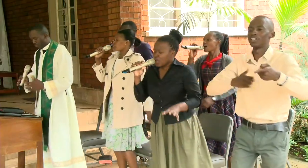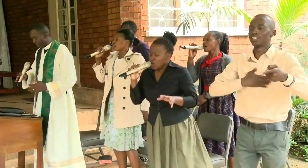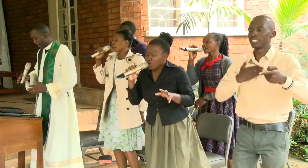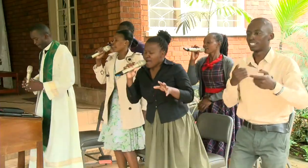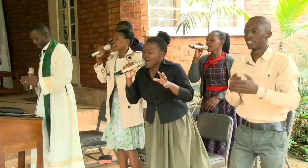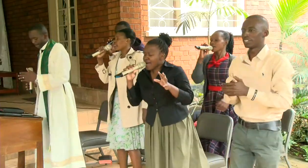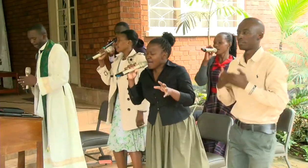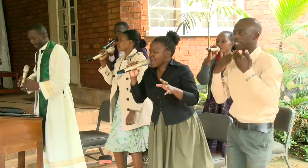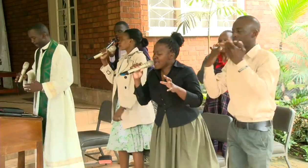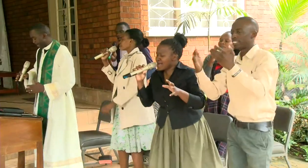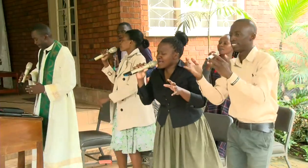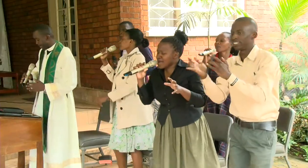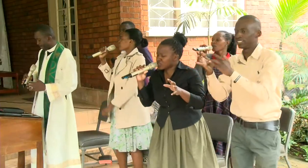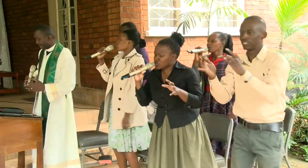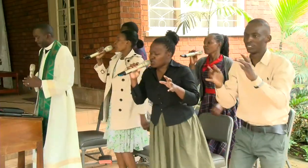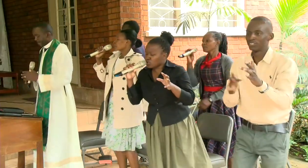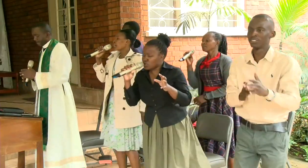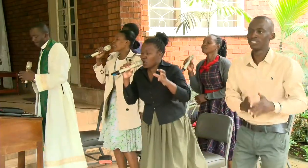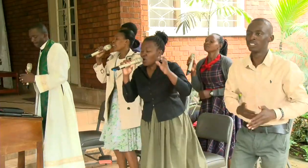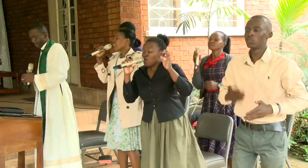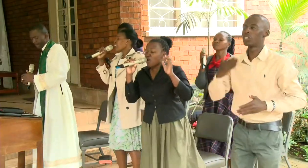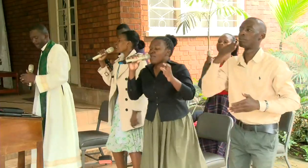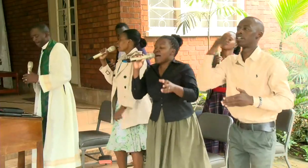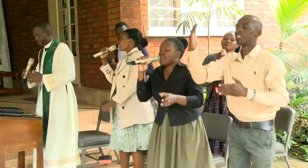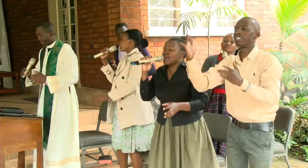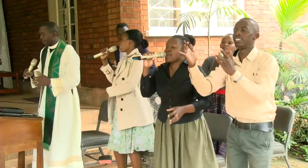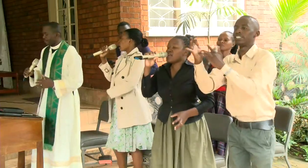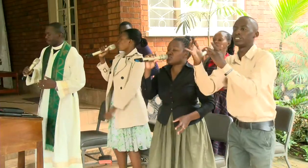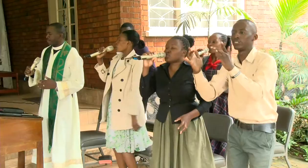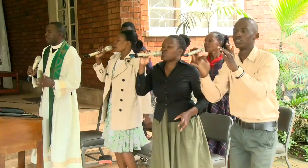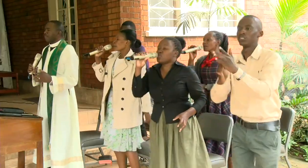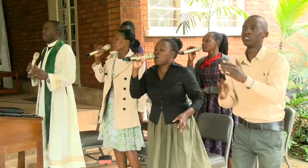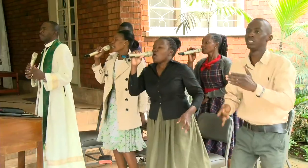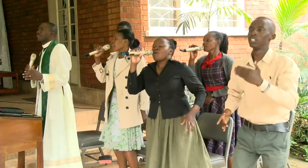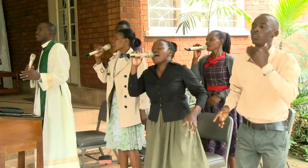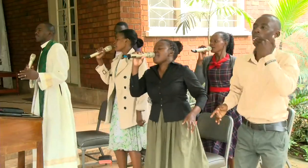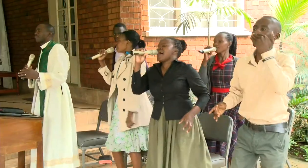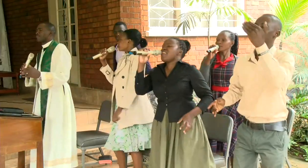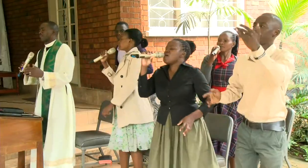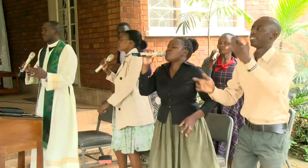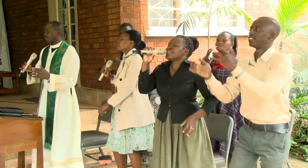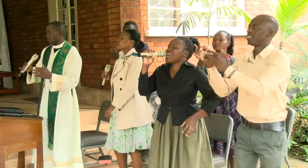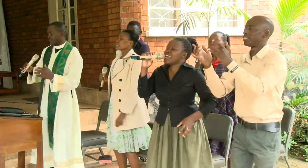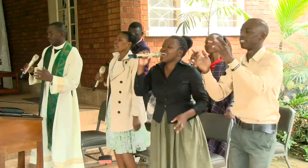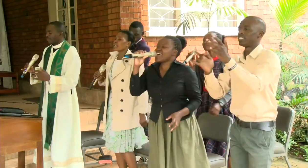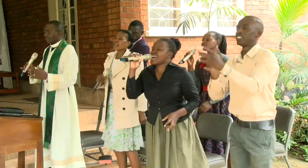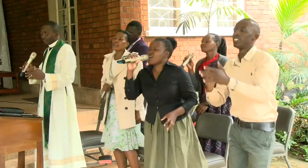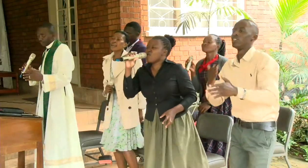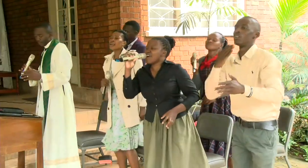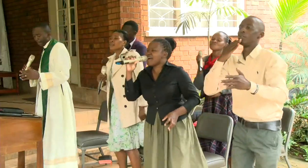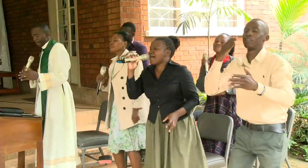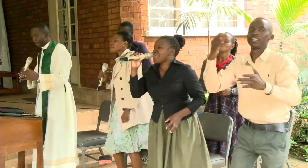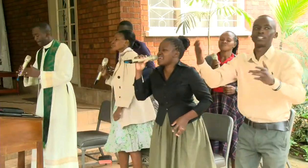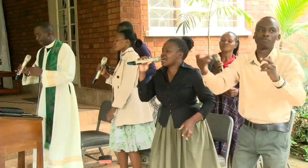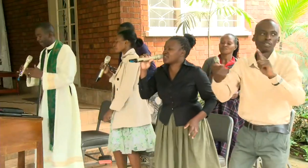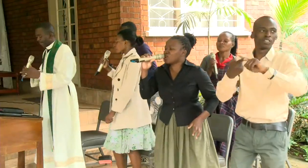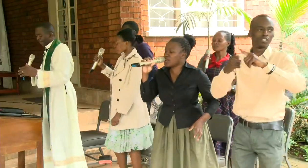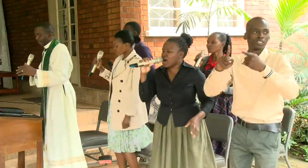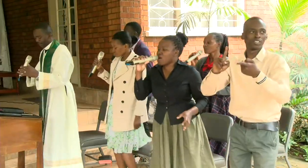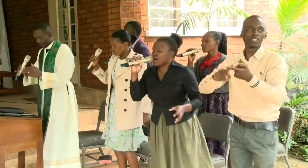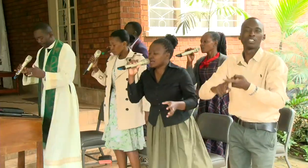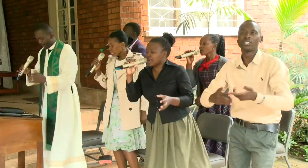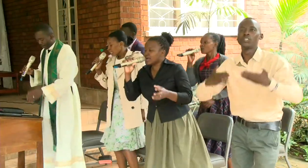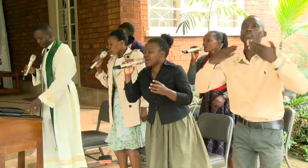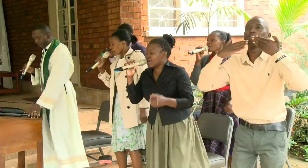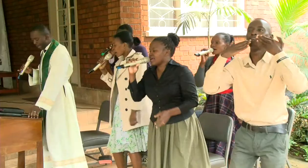katonda wange webale Yesu webale Yesu webale omunene webale